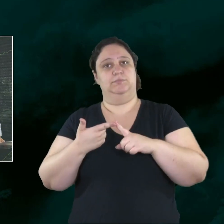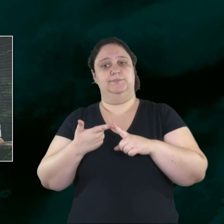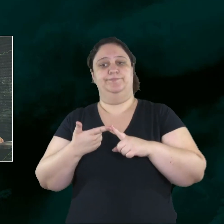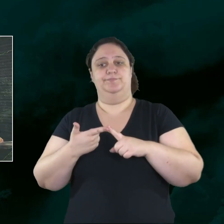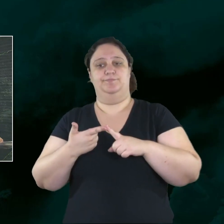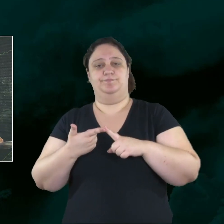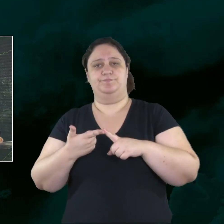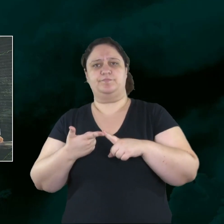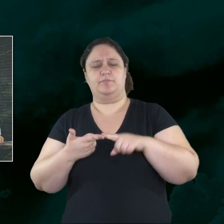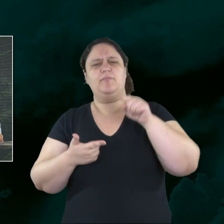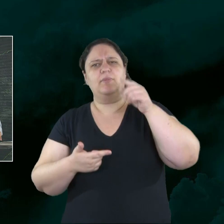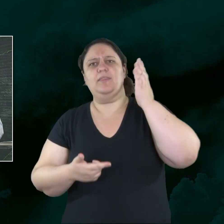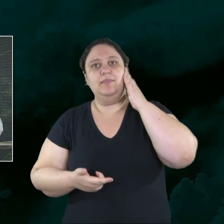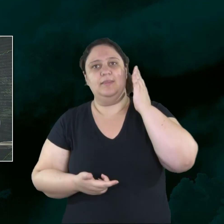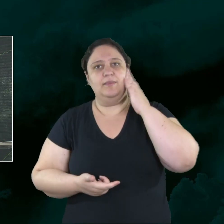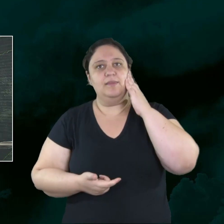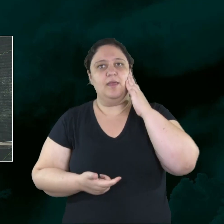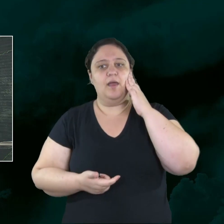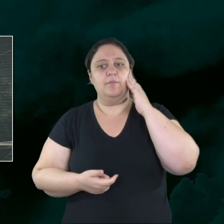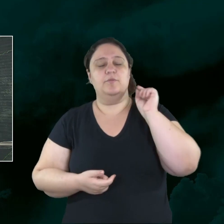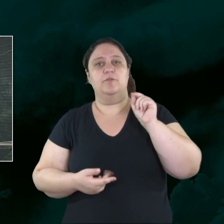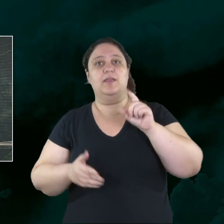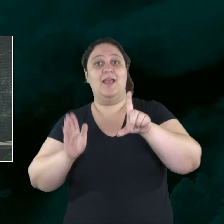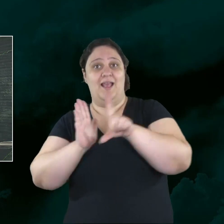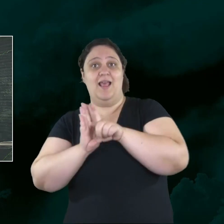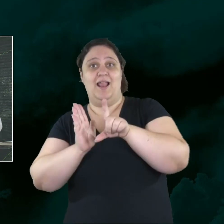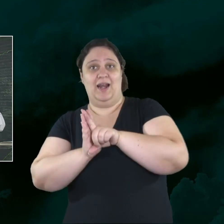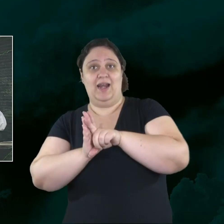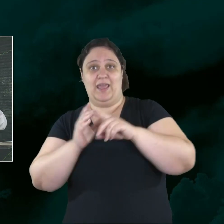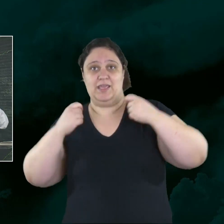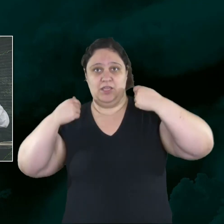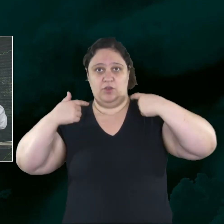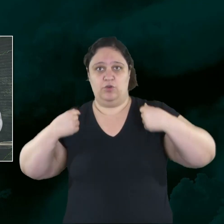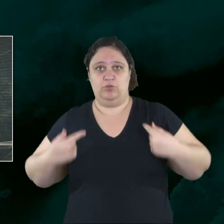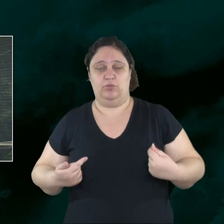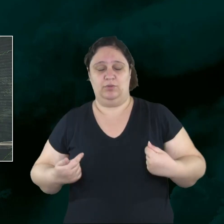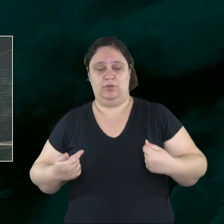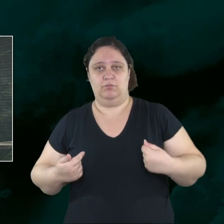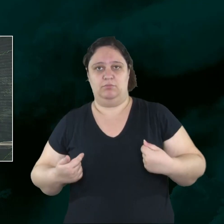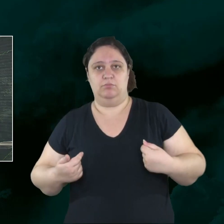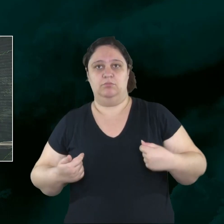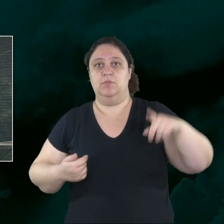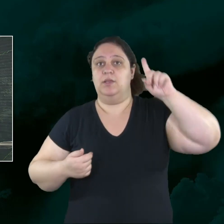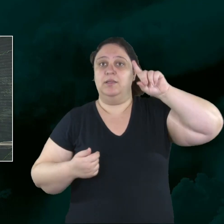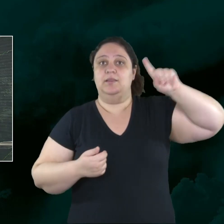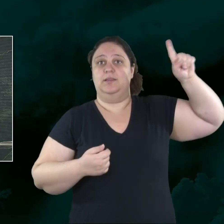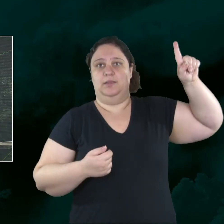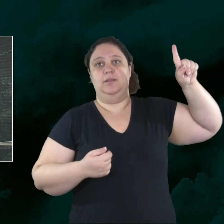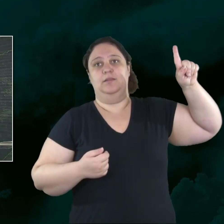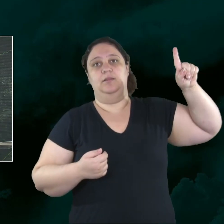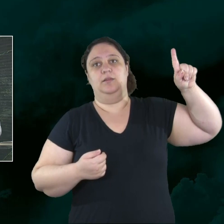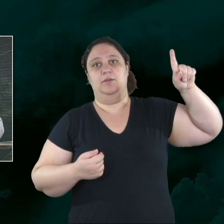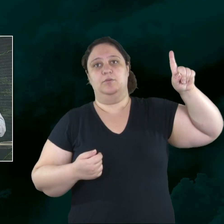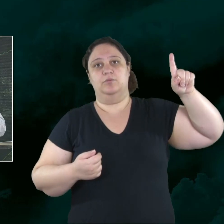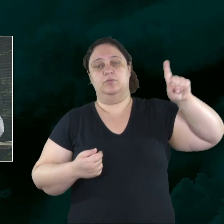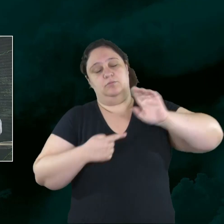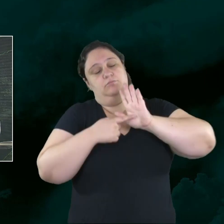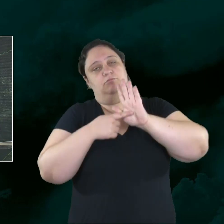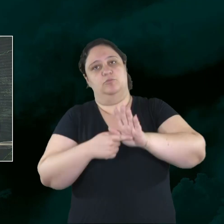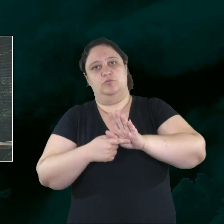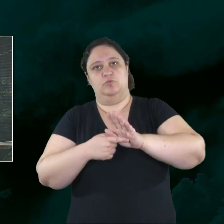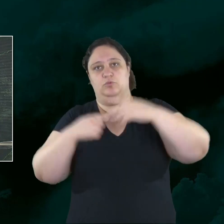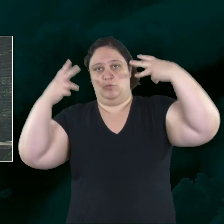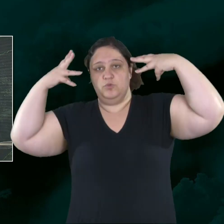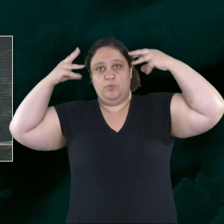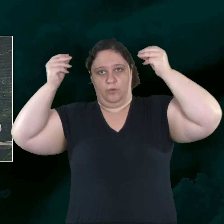você sabia que a lei judaica que Deus promulgou através de Moisés, essa lei